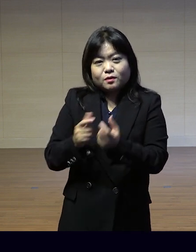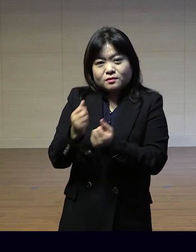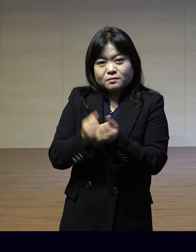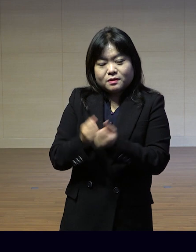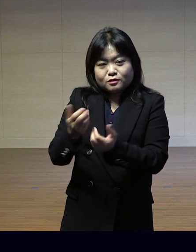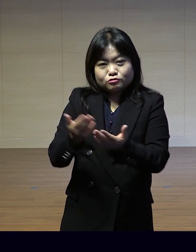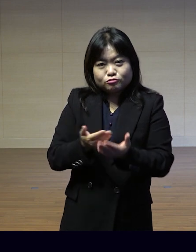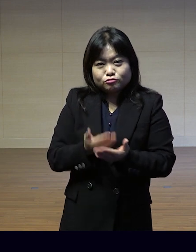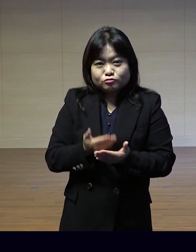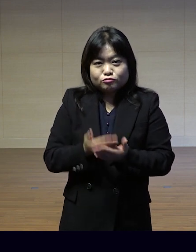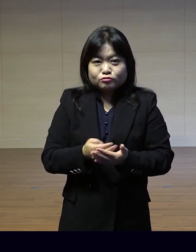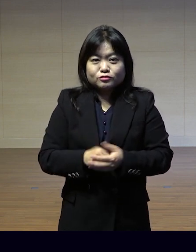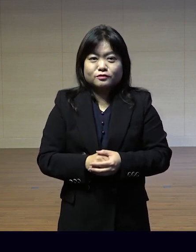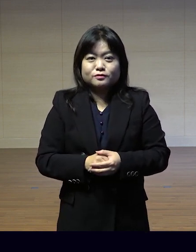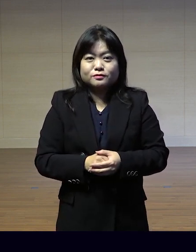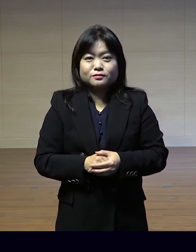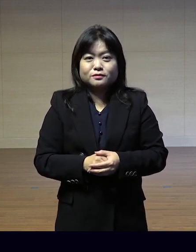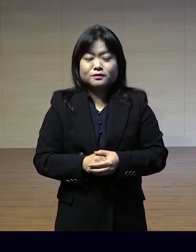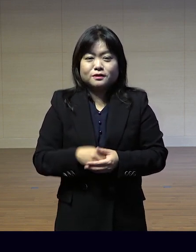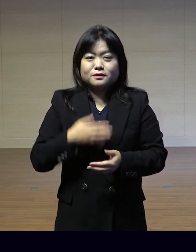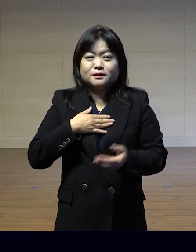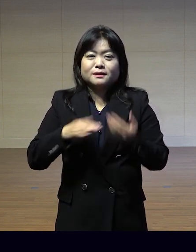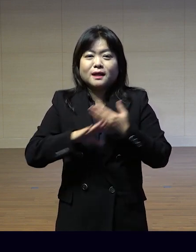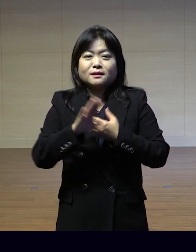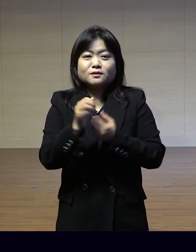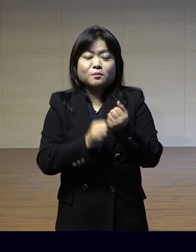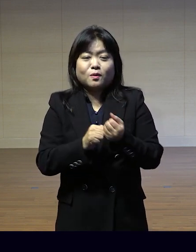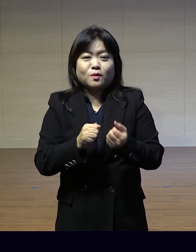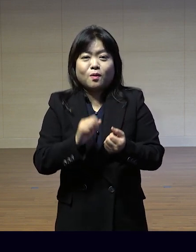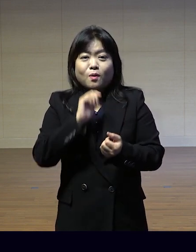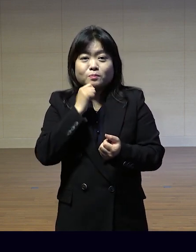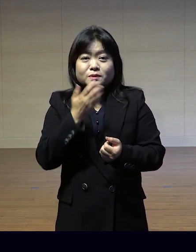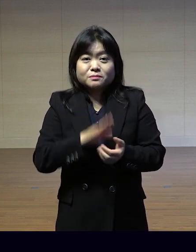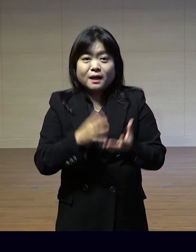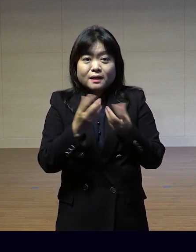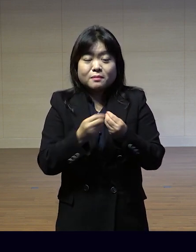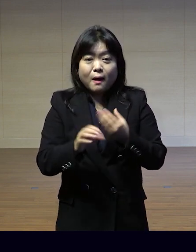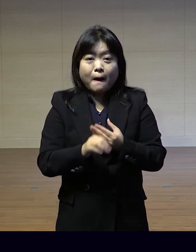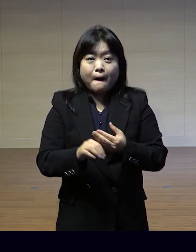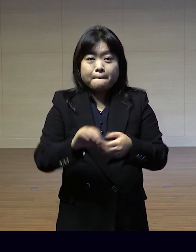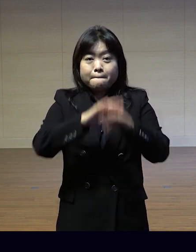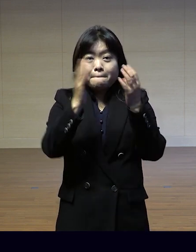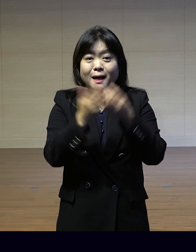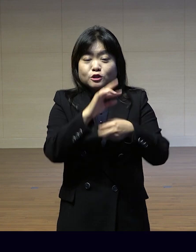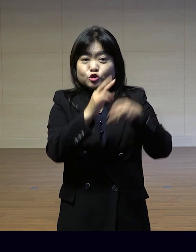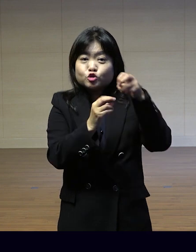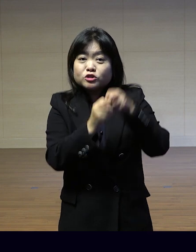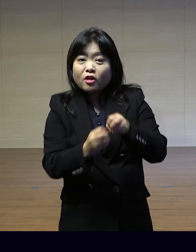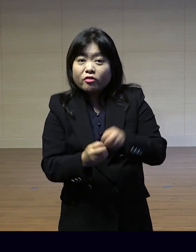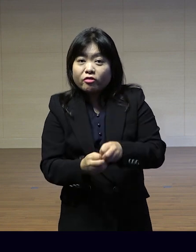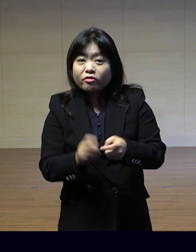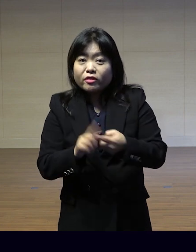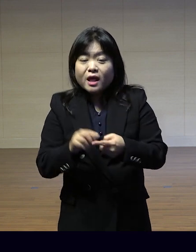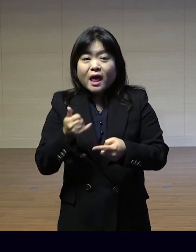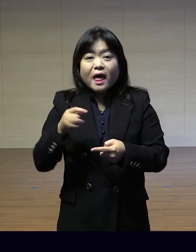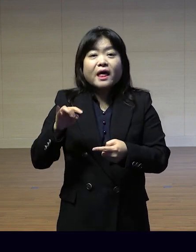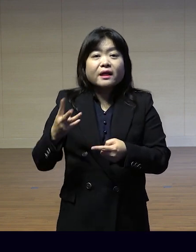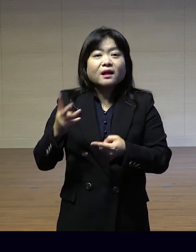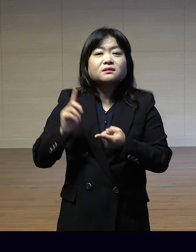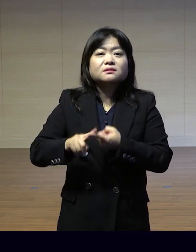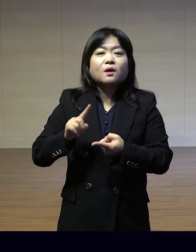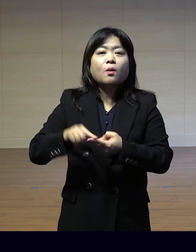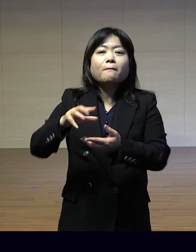말씀해 주실 분 있으세요? 뭐 다른 말씀은 제가 못 드리겠습니다만 예를 들어 그 만유유전이라고 하는 표현은 해겔한테서도